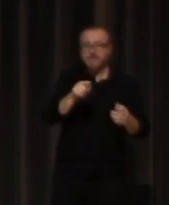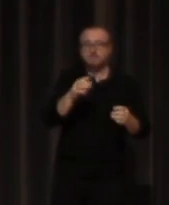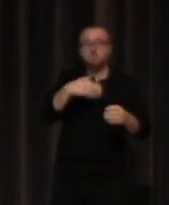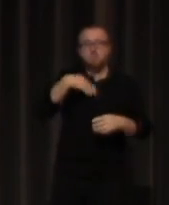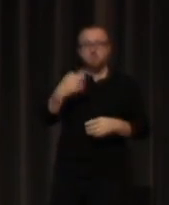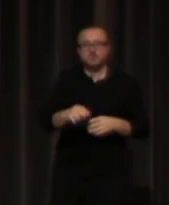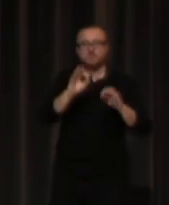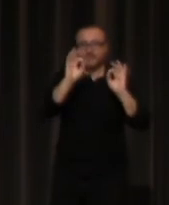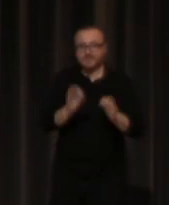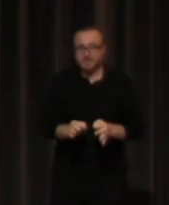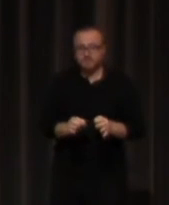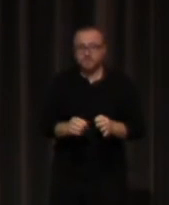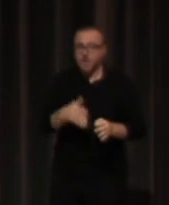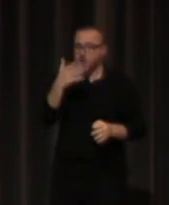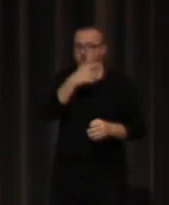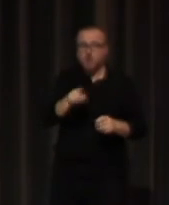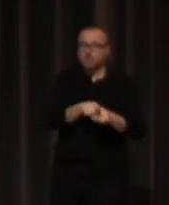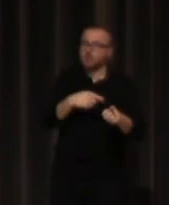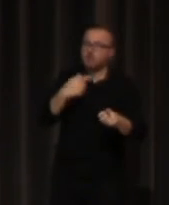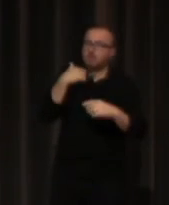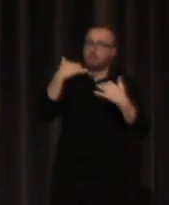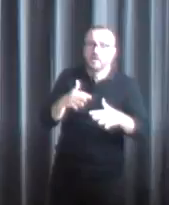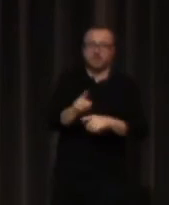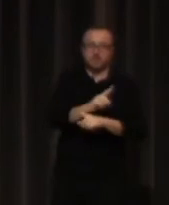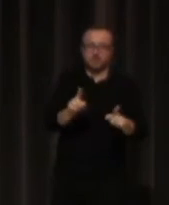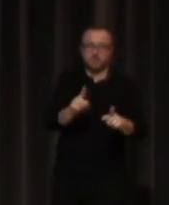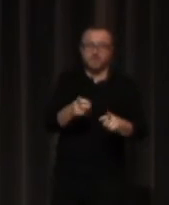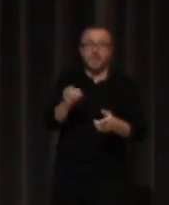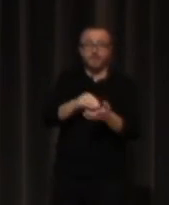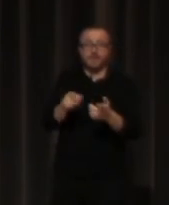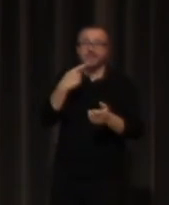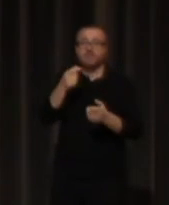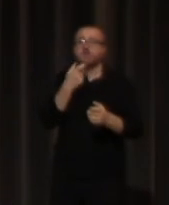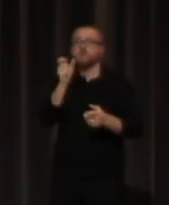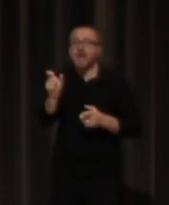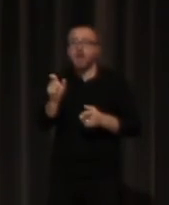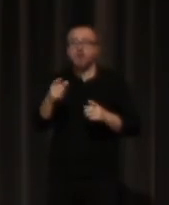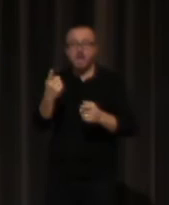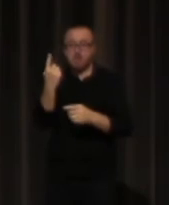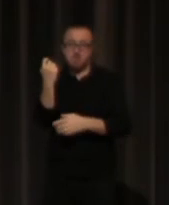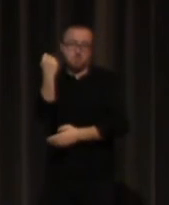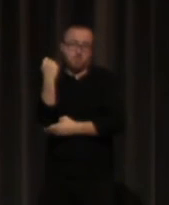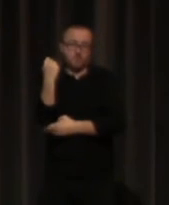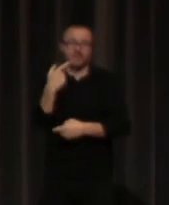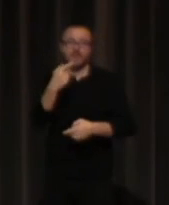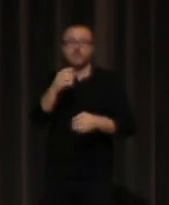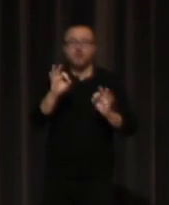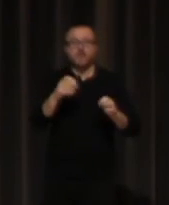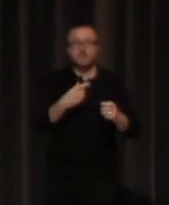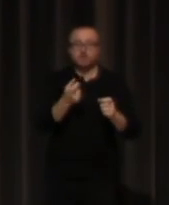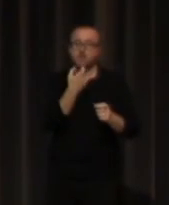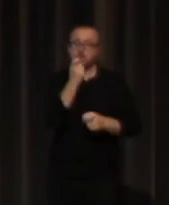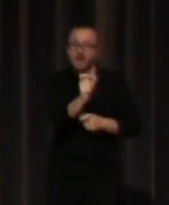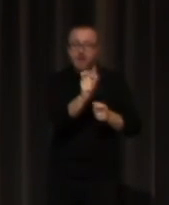possible. No ens podem perdre aquí. La paraula pot, com ja he dit, materialitzar-se, esdevenir carn. Si això